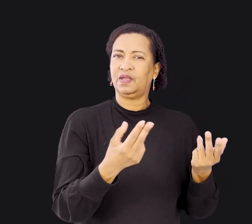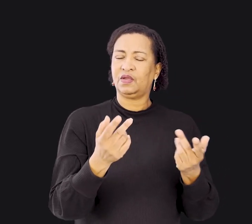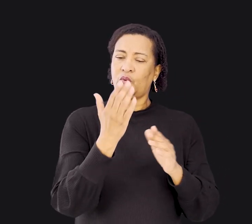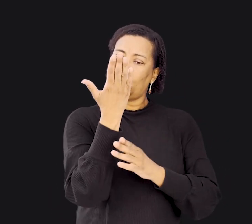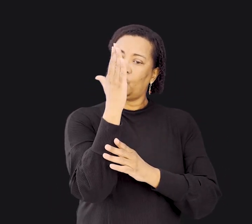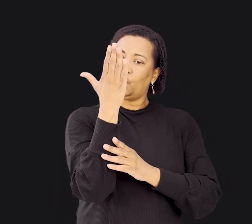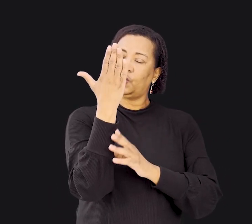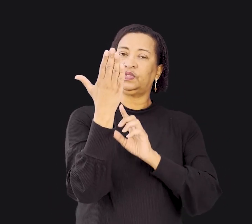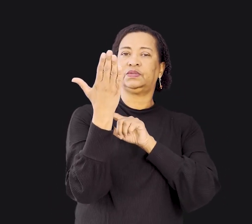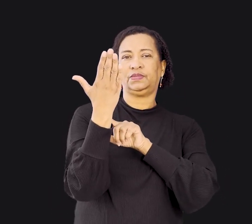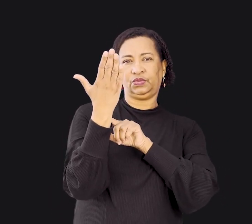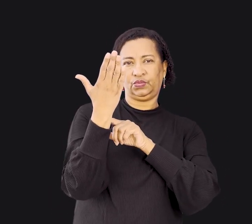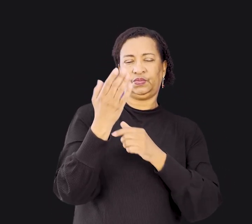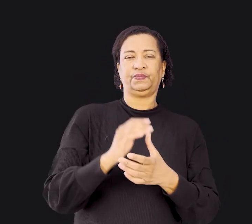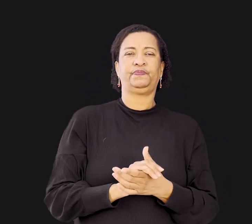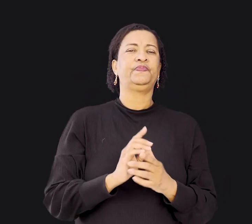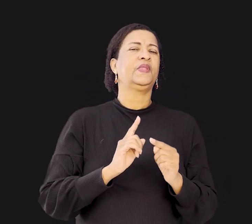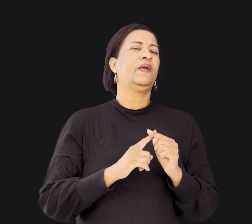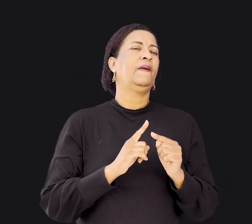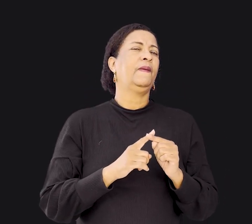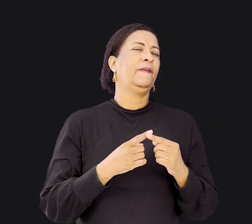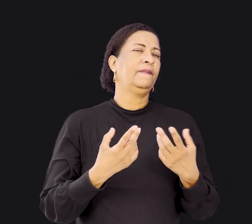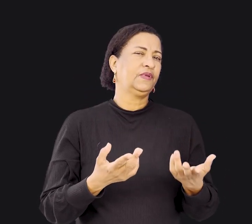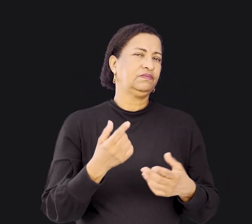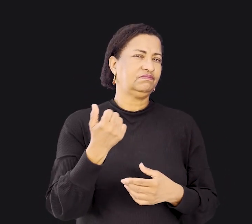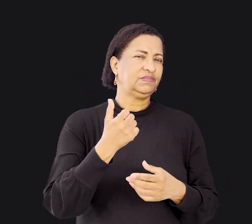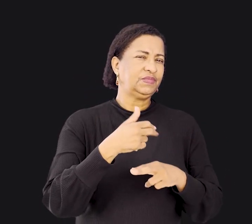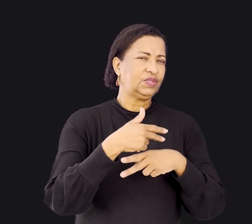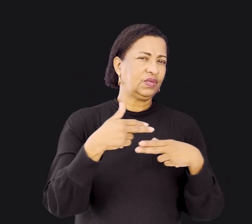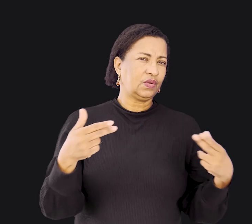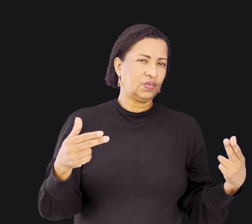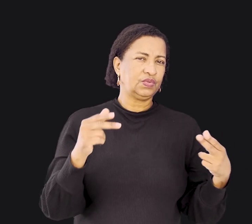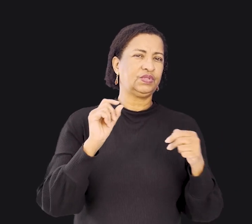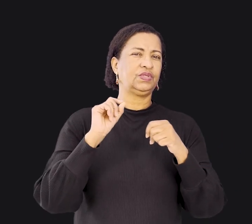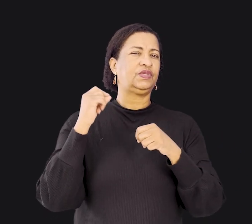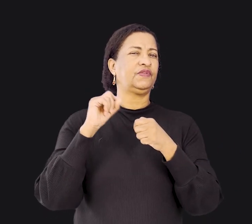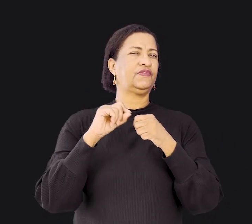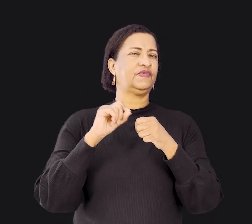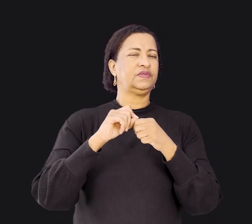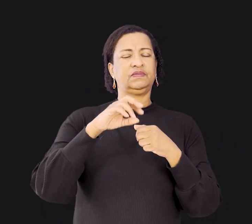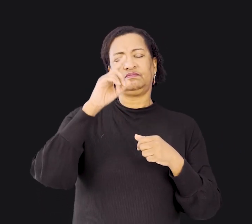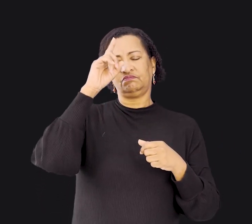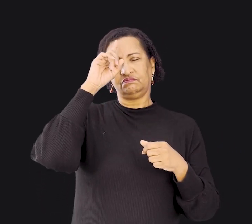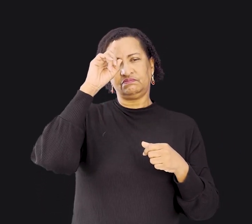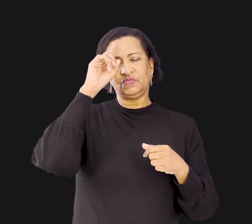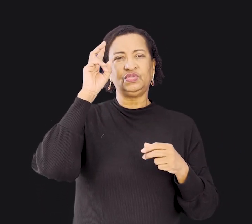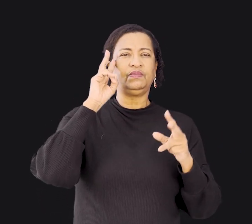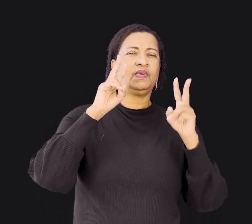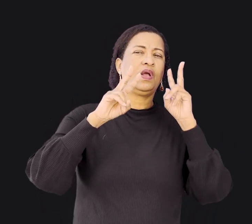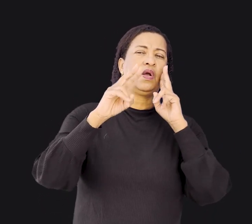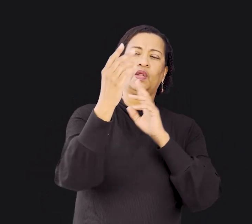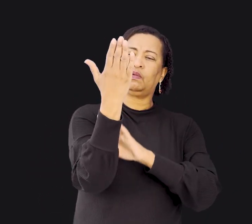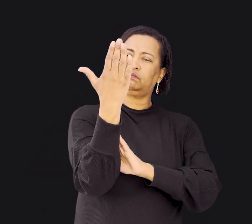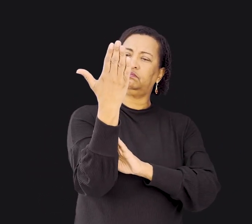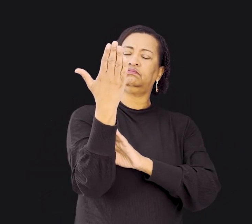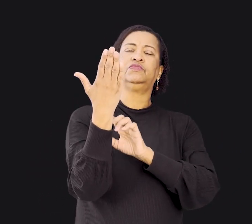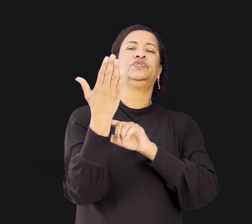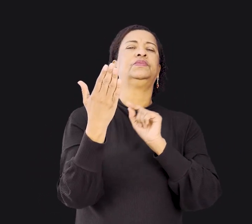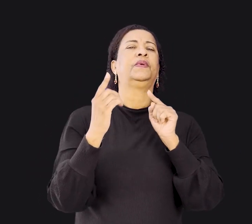espelho. Por que uma das primeiras coisas que fazemos todo dia de manhã é olhar no espelho?